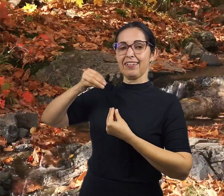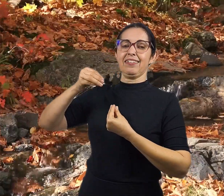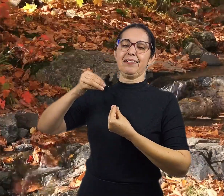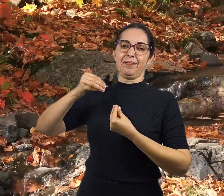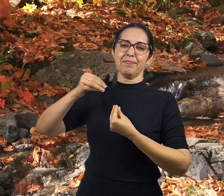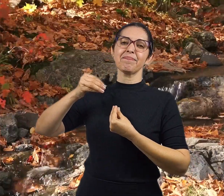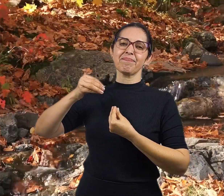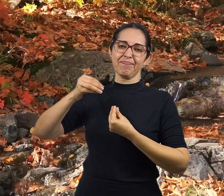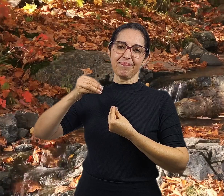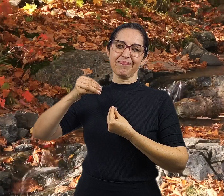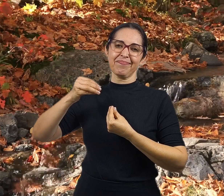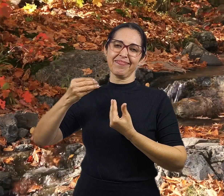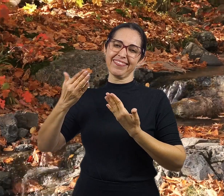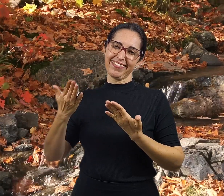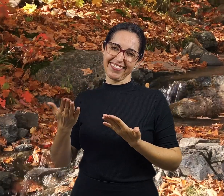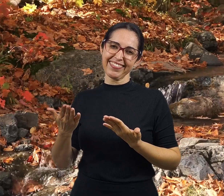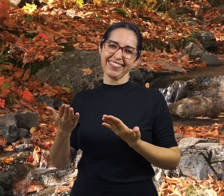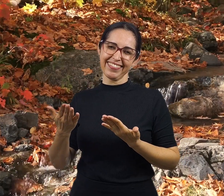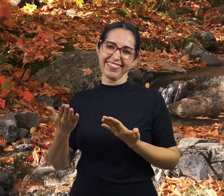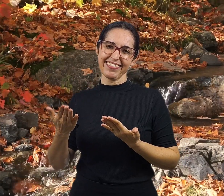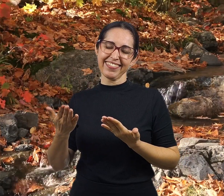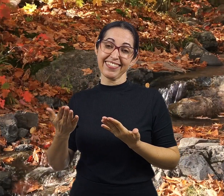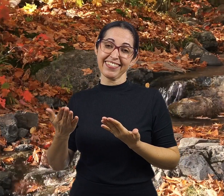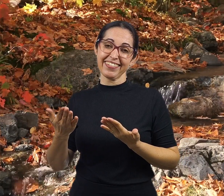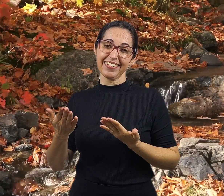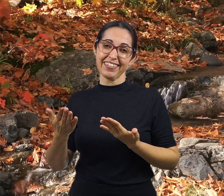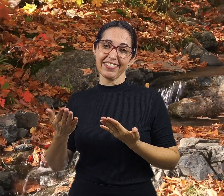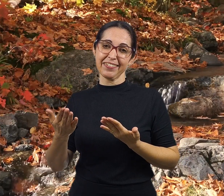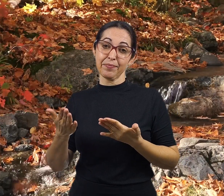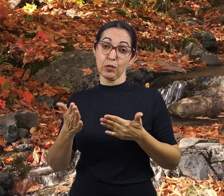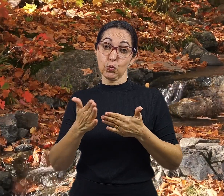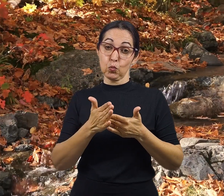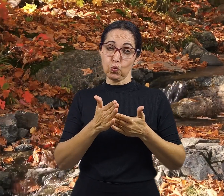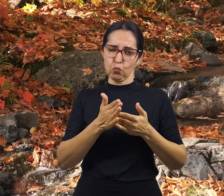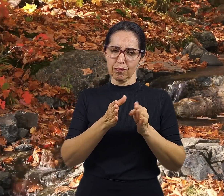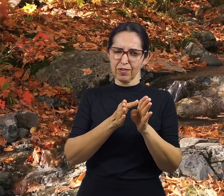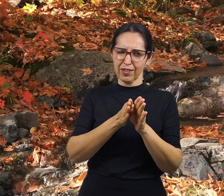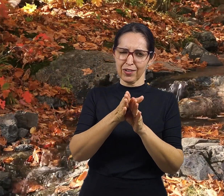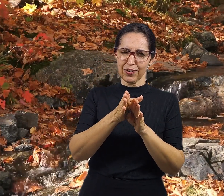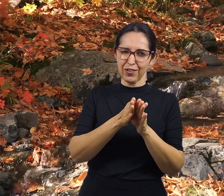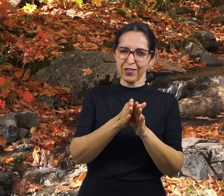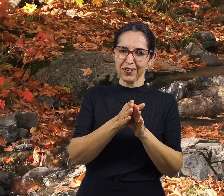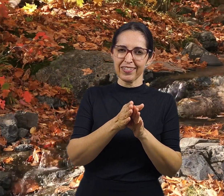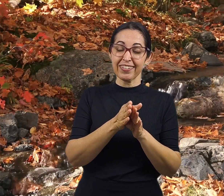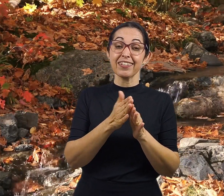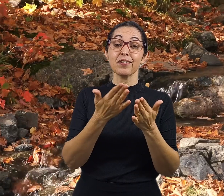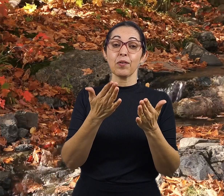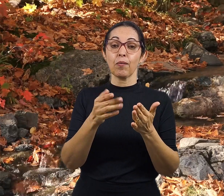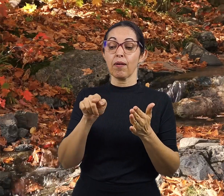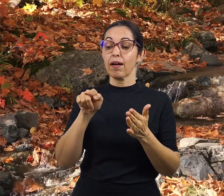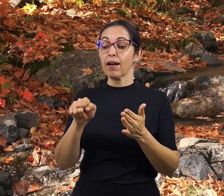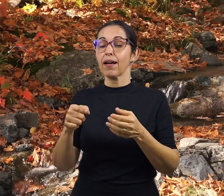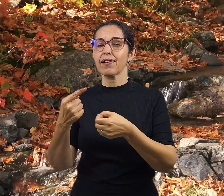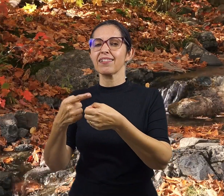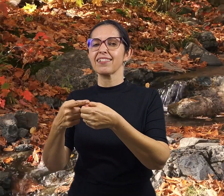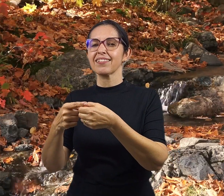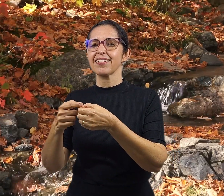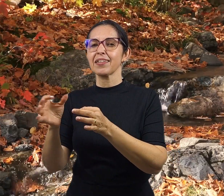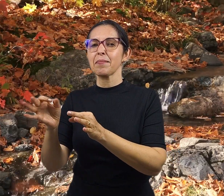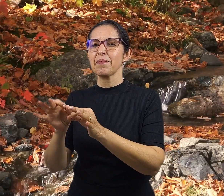já encerrando essa mensagem, o último conselho foi: faze ali um altar. Sabe o